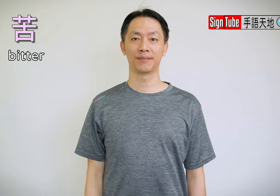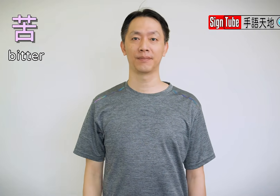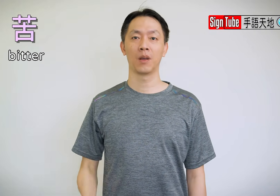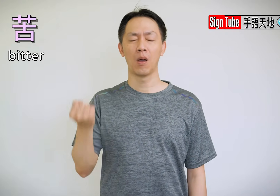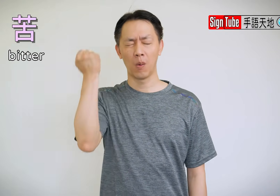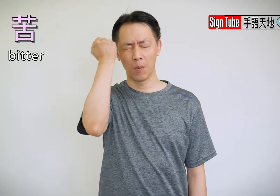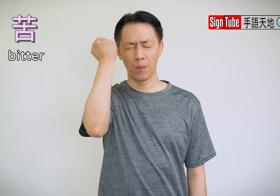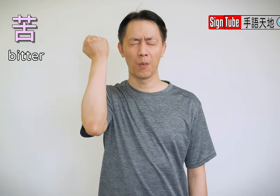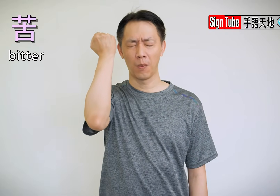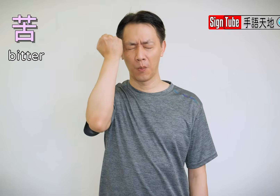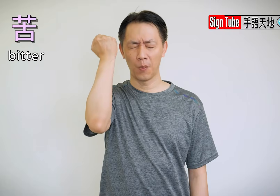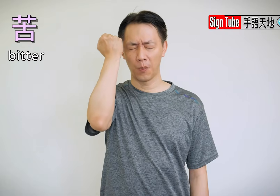苦、